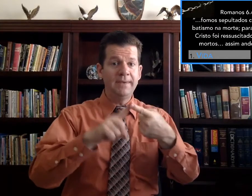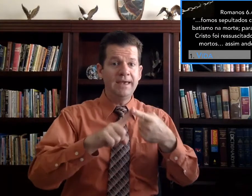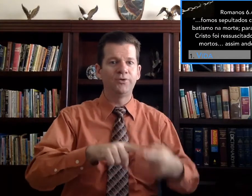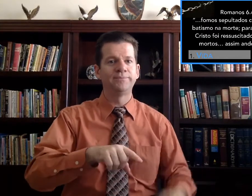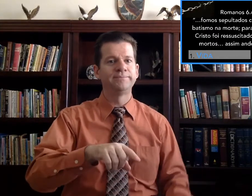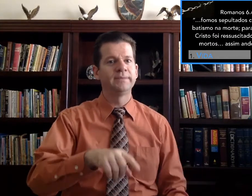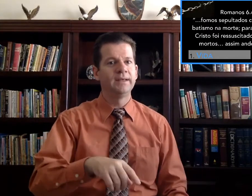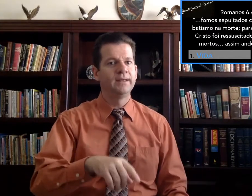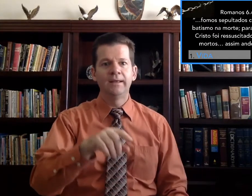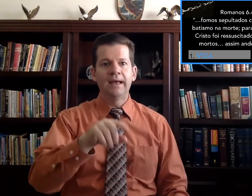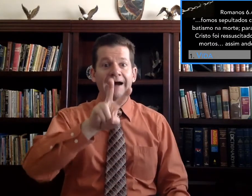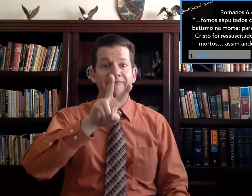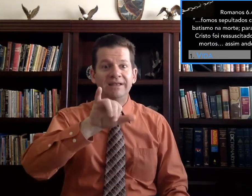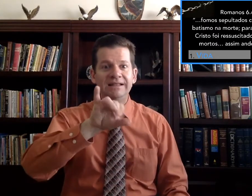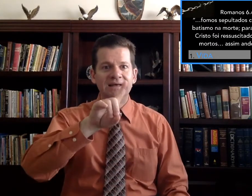Primeiro, a vida